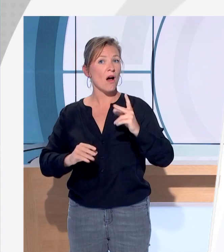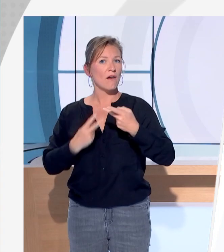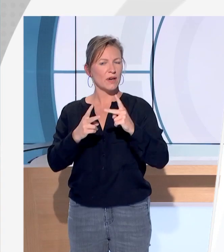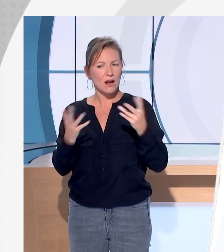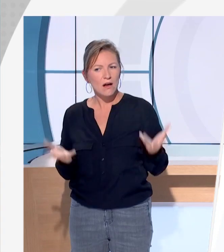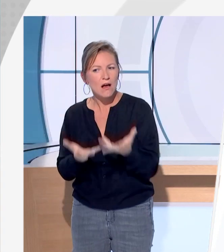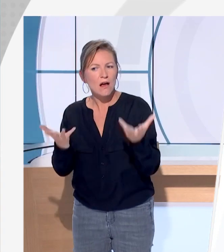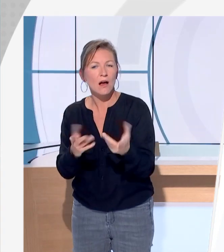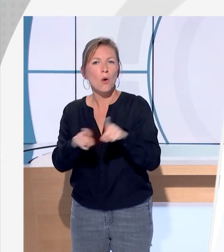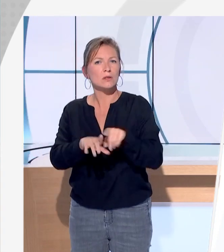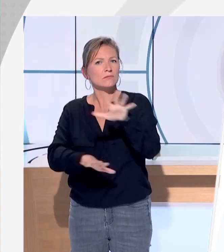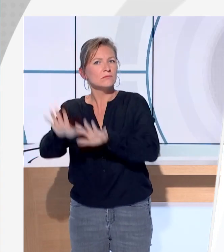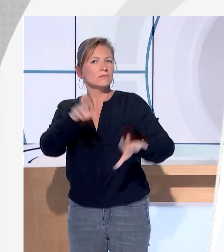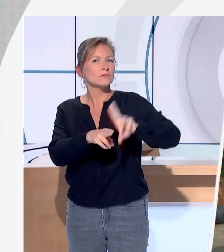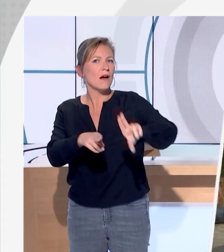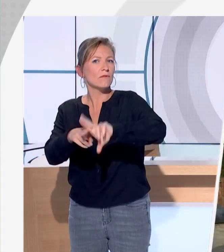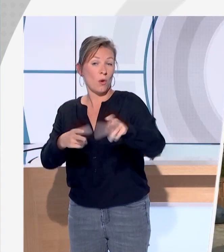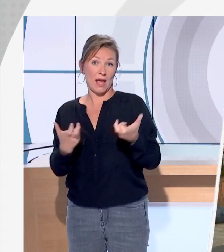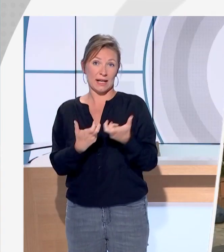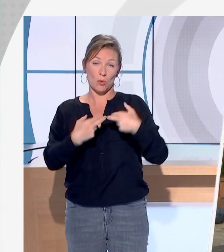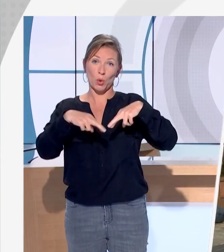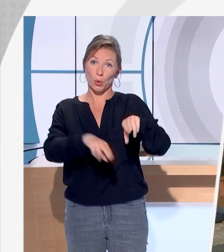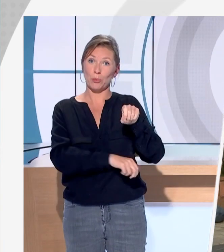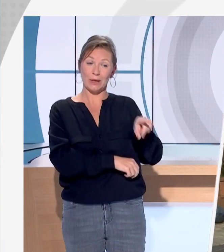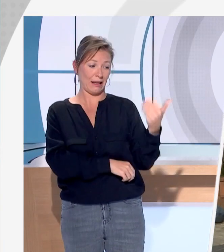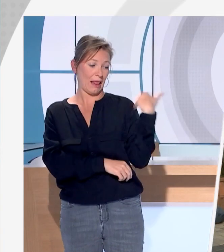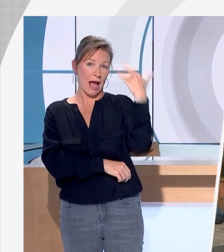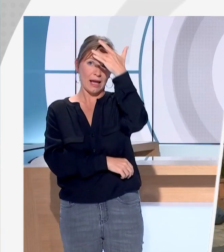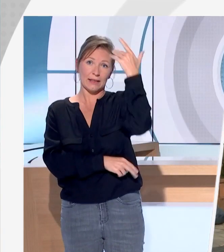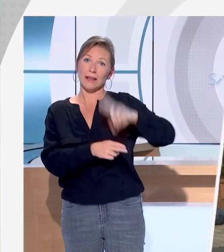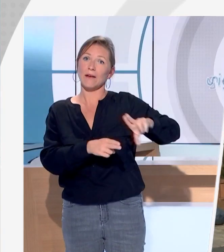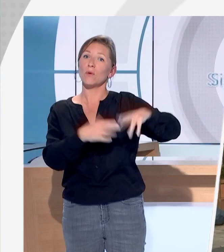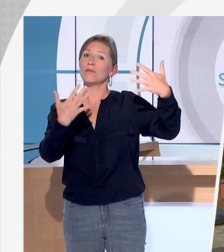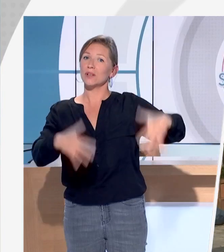ou encore d'aménagement. Exemple avec cette rue, finalisée cet été.